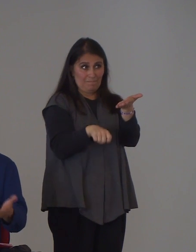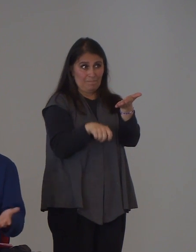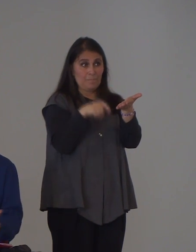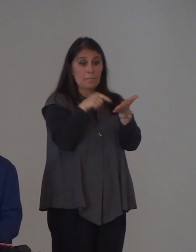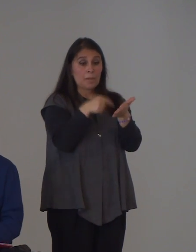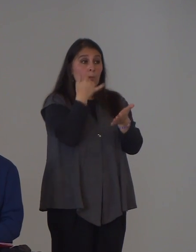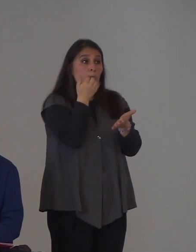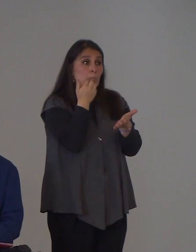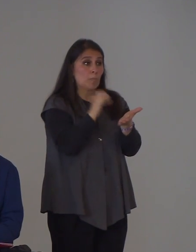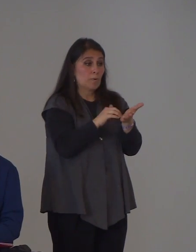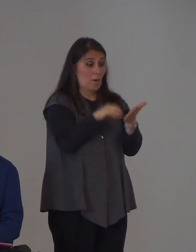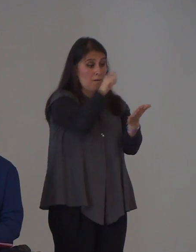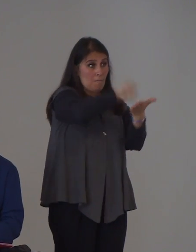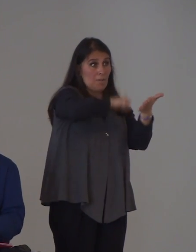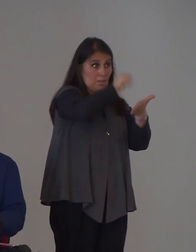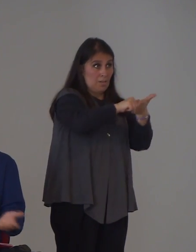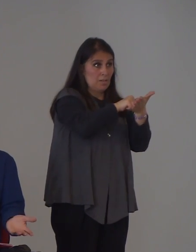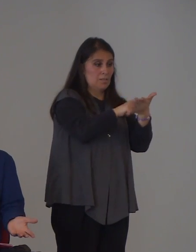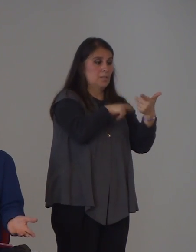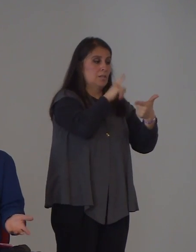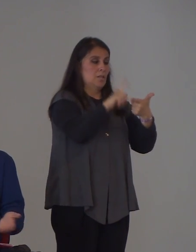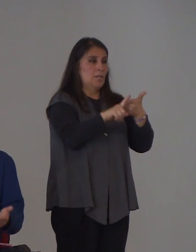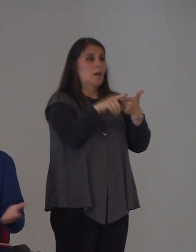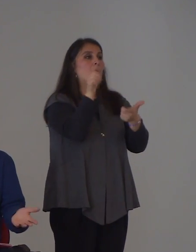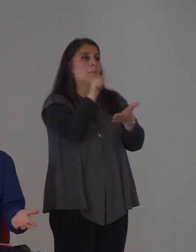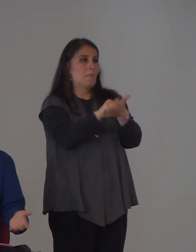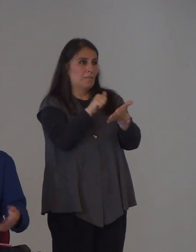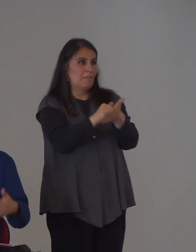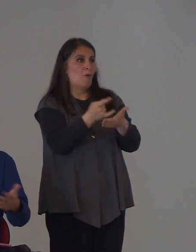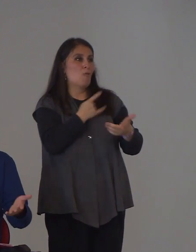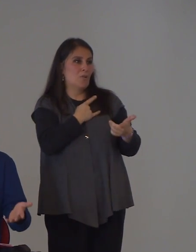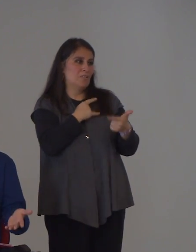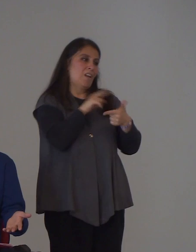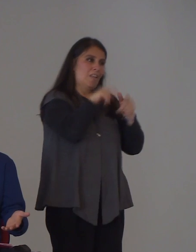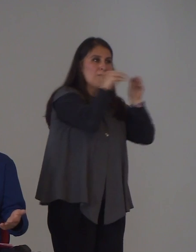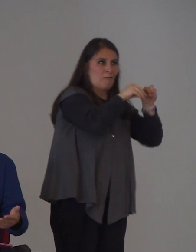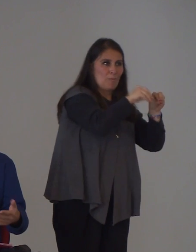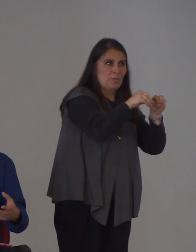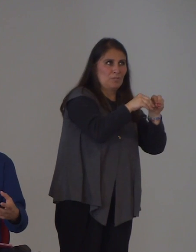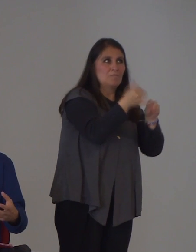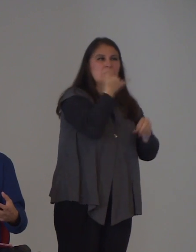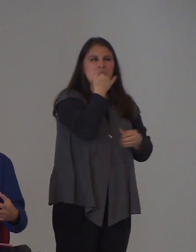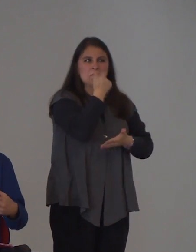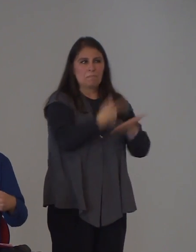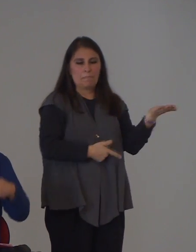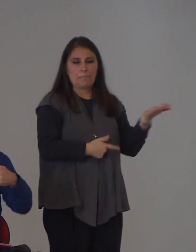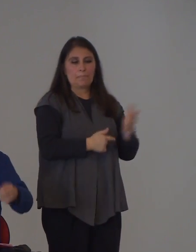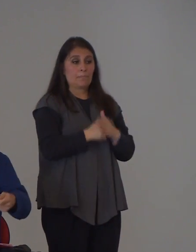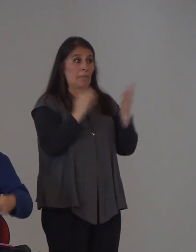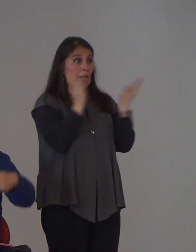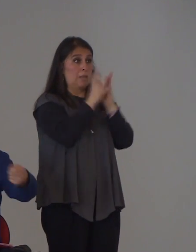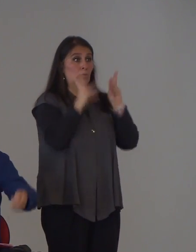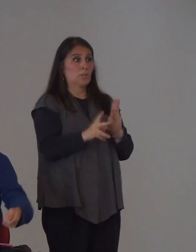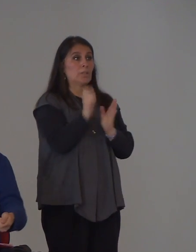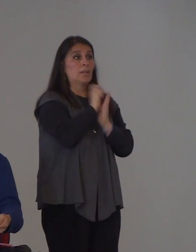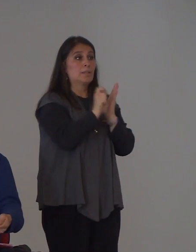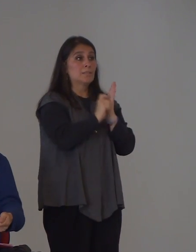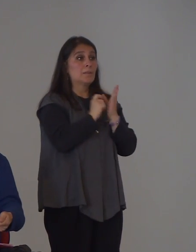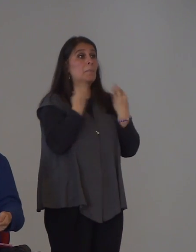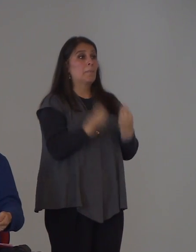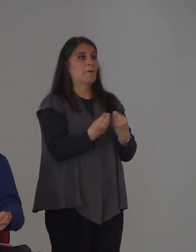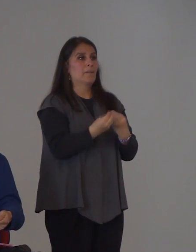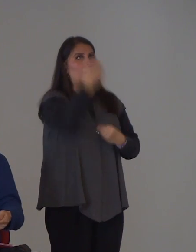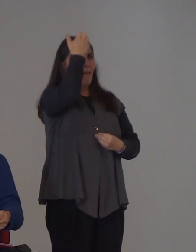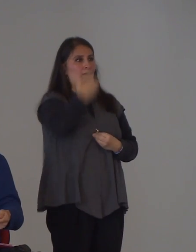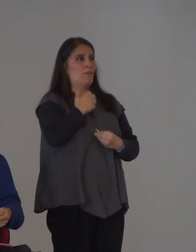materias, en las asignaturas de la formación y en las materias universitarias pasa lo mismo y a veces más. Los estudiantes solo escriben para ser